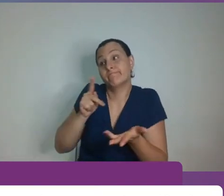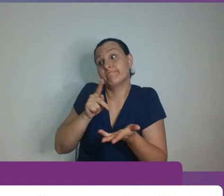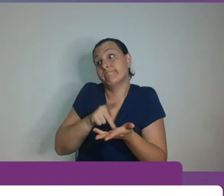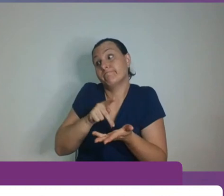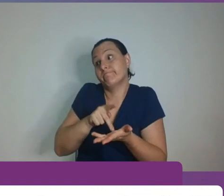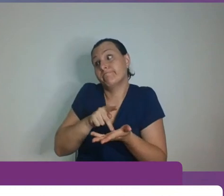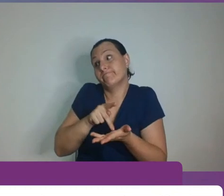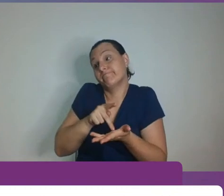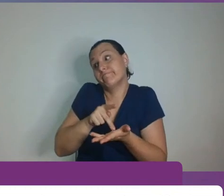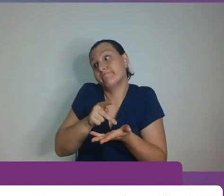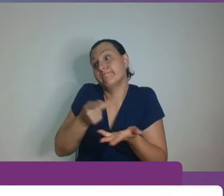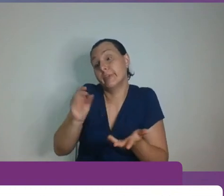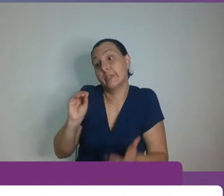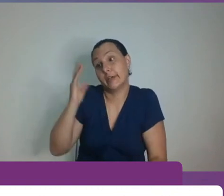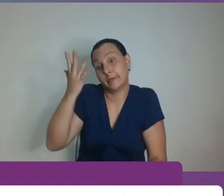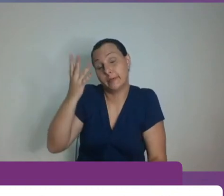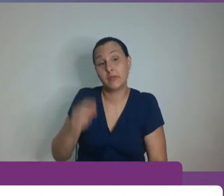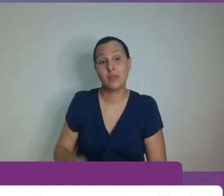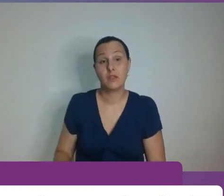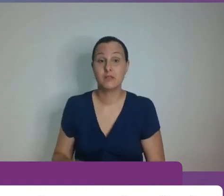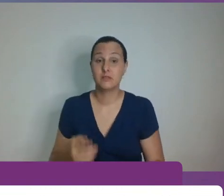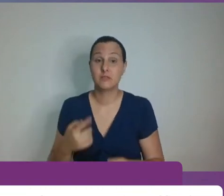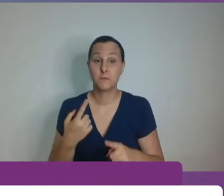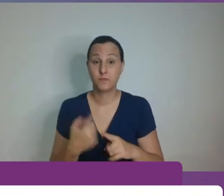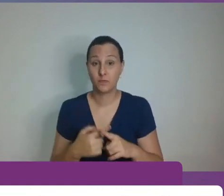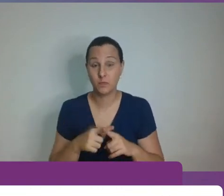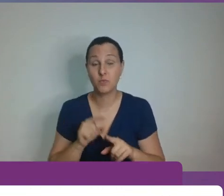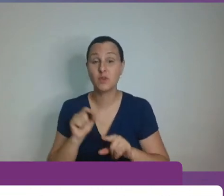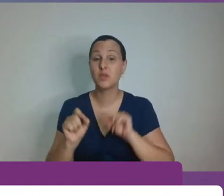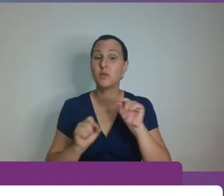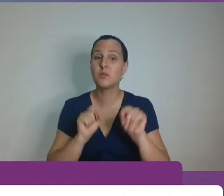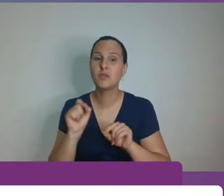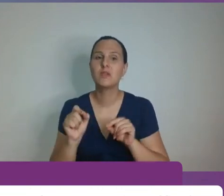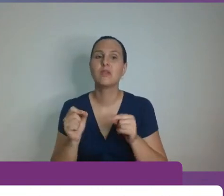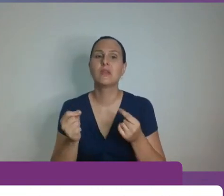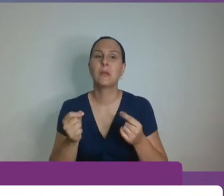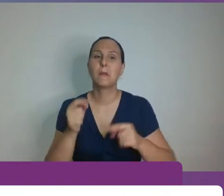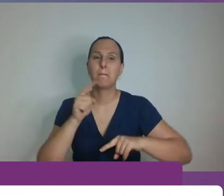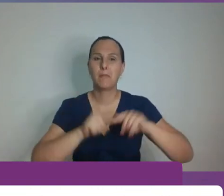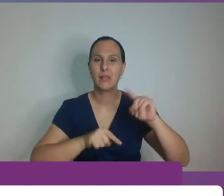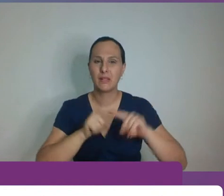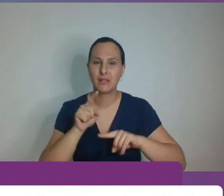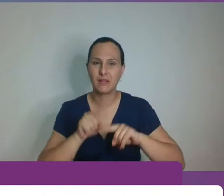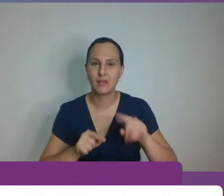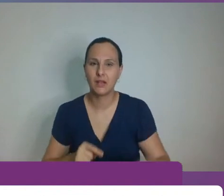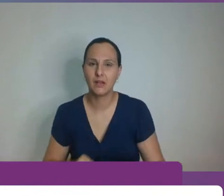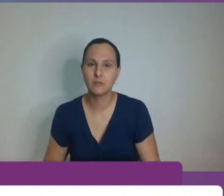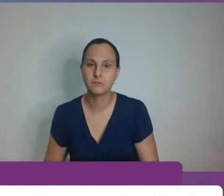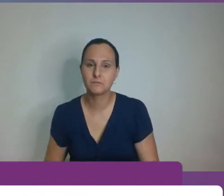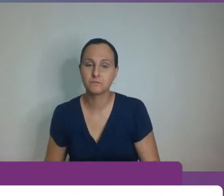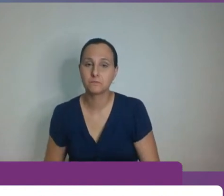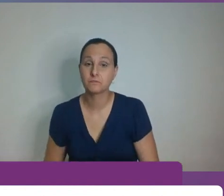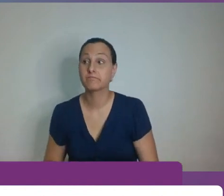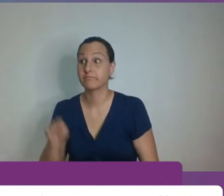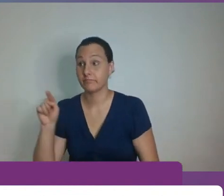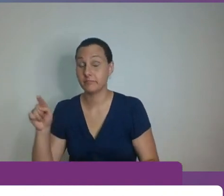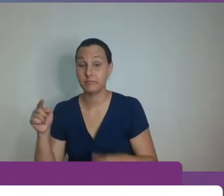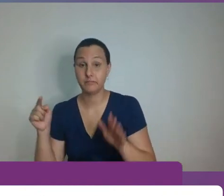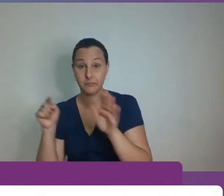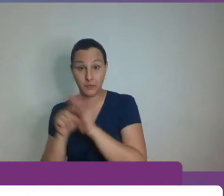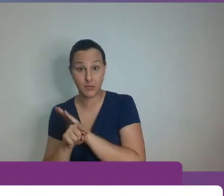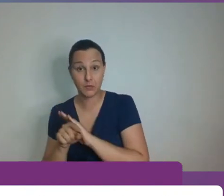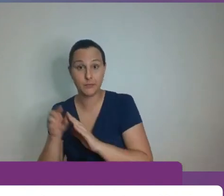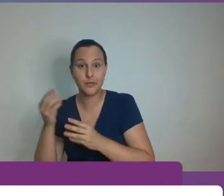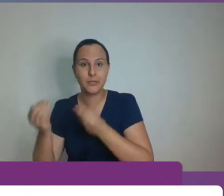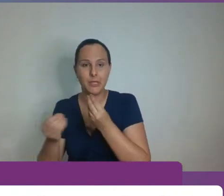ou recebendo material com antecedência. Isso já me deixa muito ansiosa. Calma, relaxa. Como eu poderia melhorar